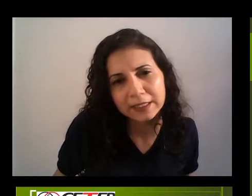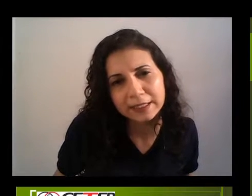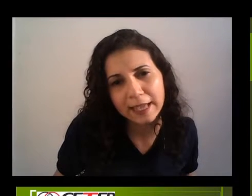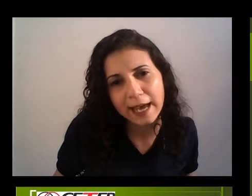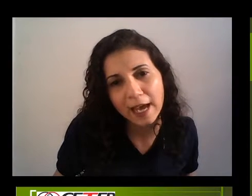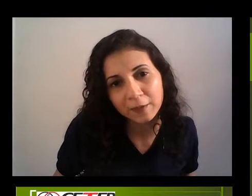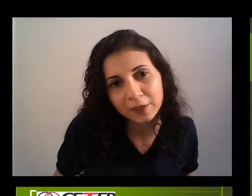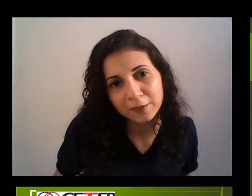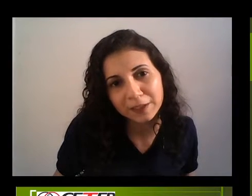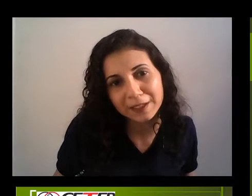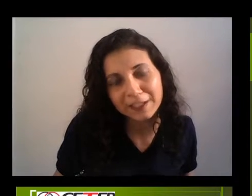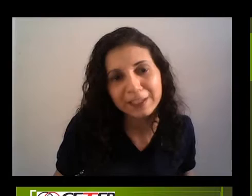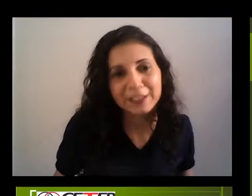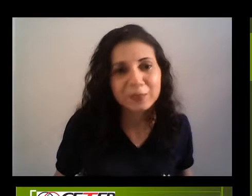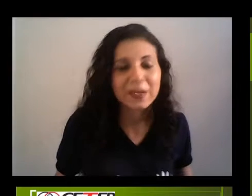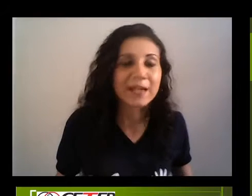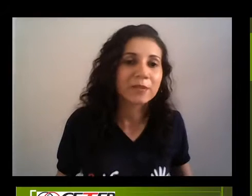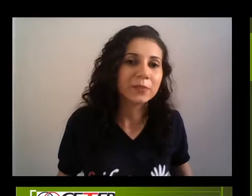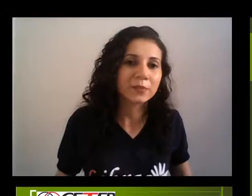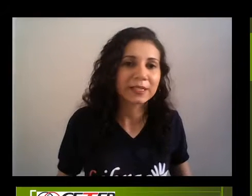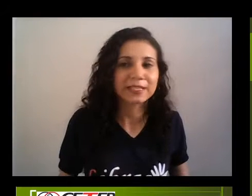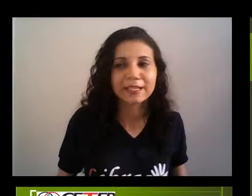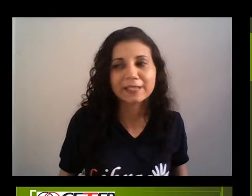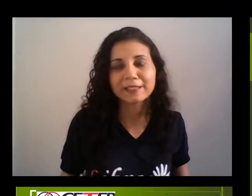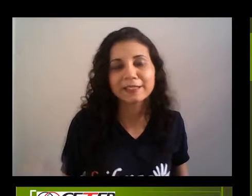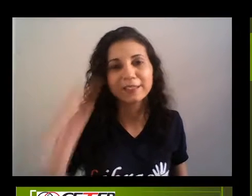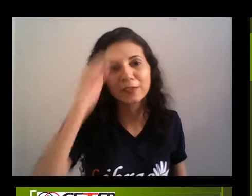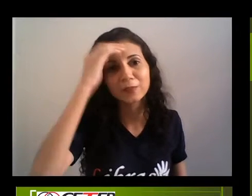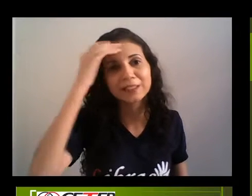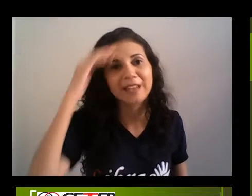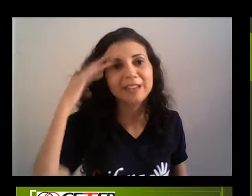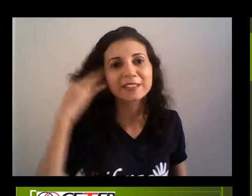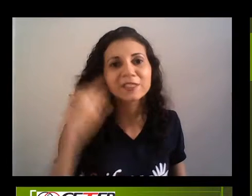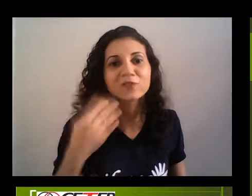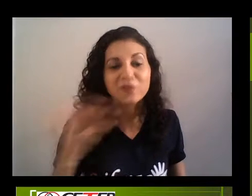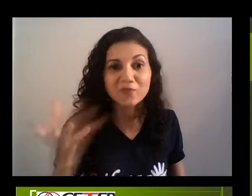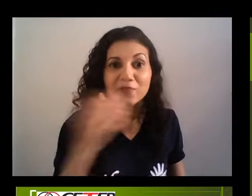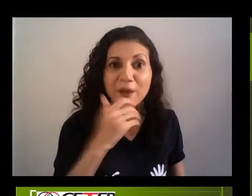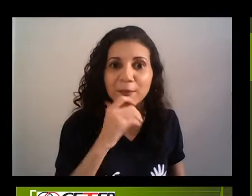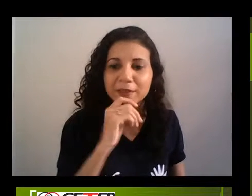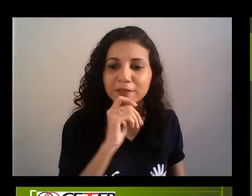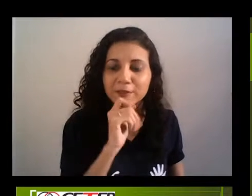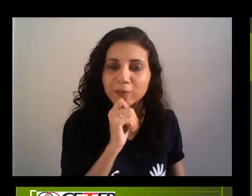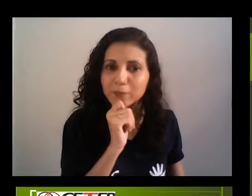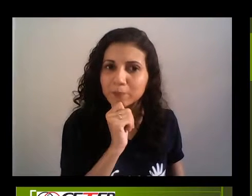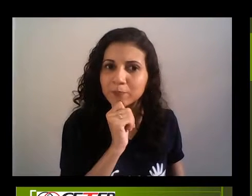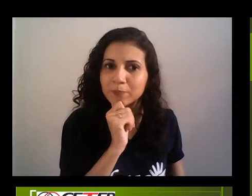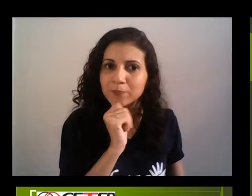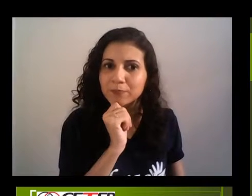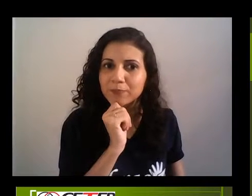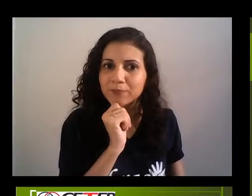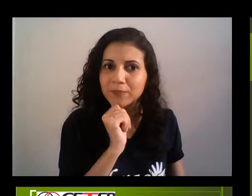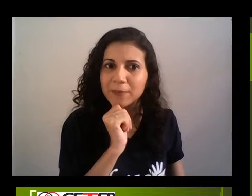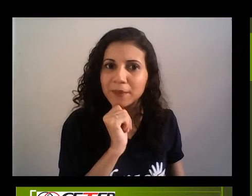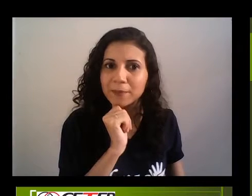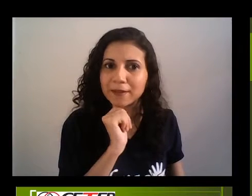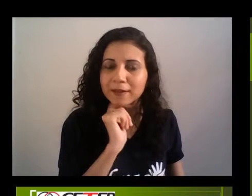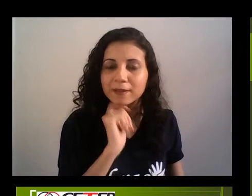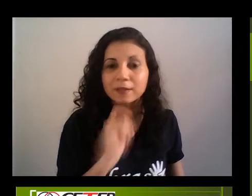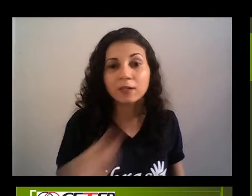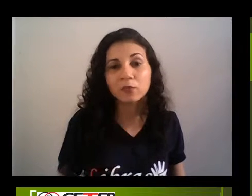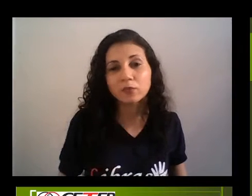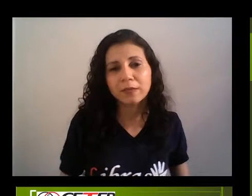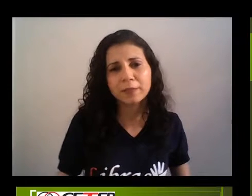Libras é mímica, né? É mímica, né? Que tem alguns sinais que realmente são é